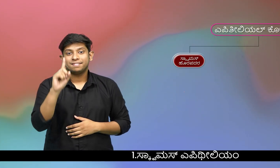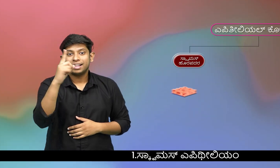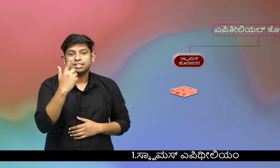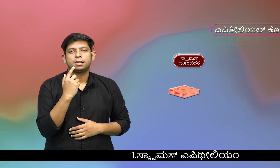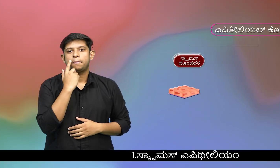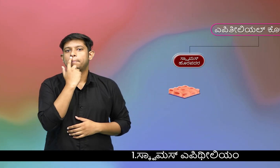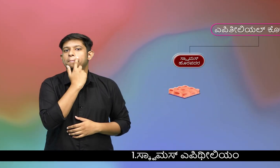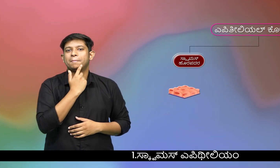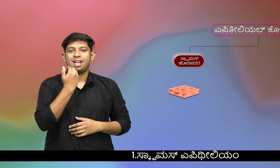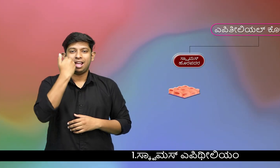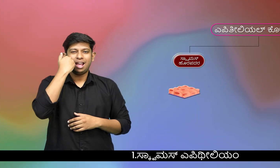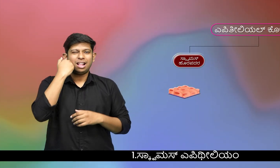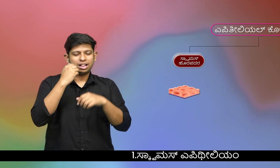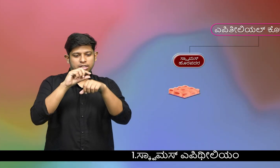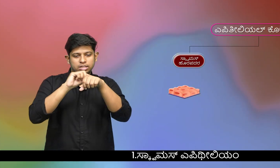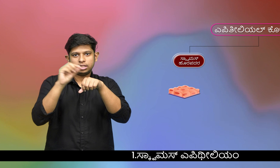ಸ್ಕ್ವಾಮಸ್ ಎಪಿಥೀಲಿಯಂ,